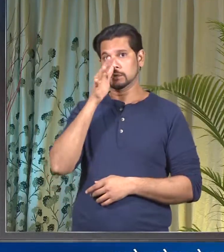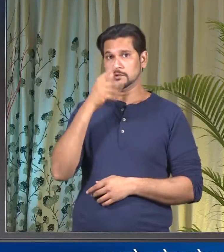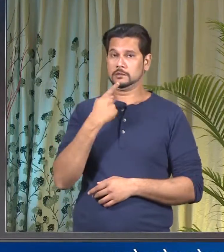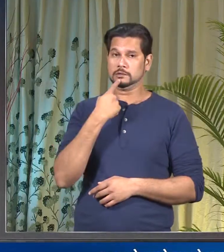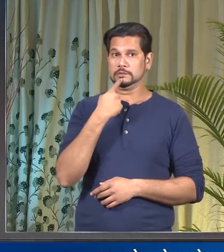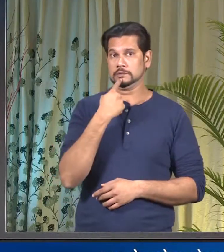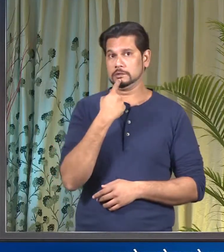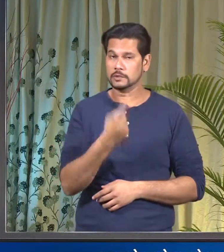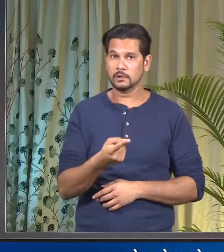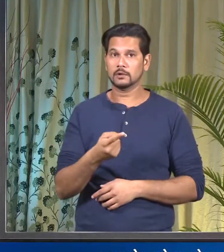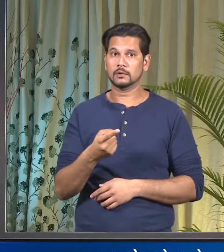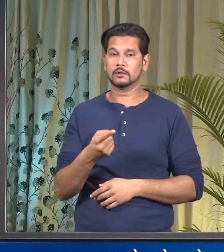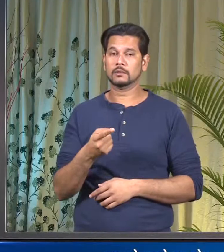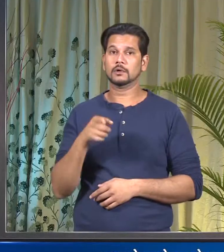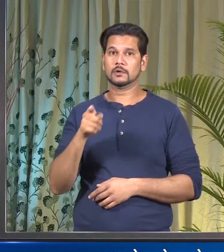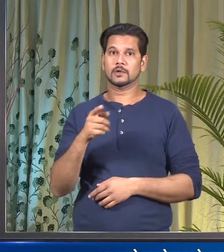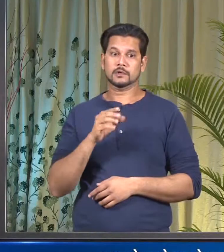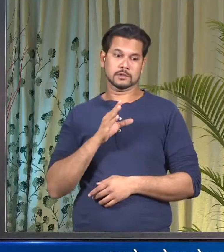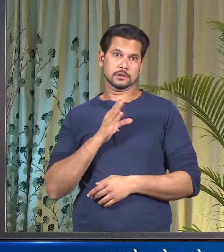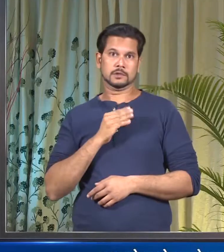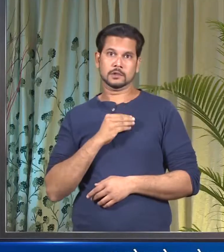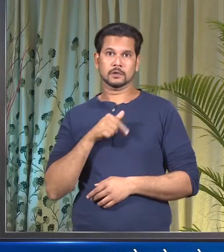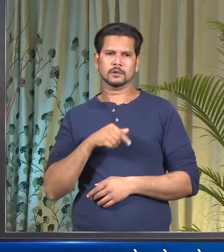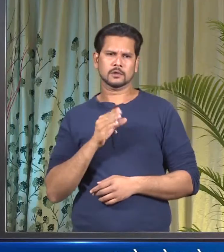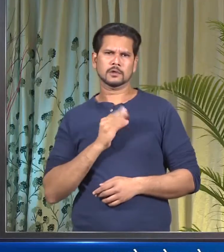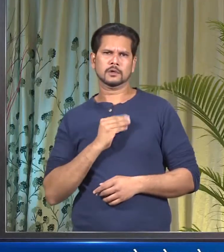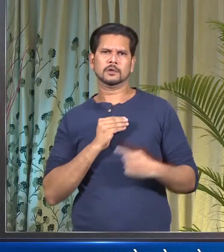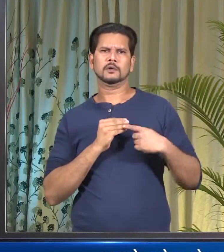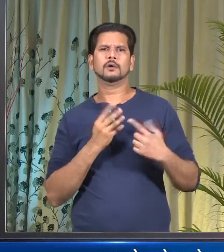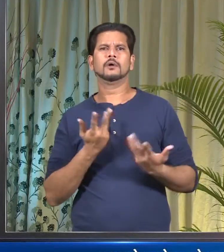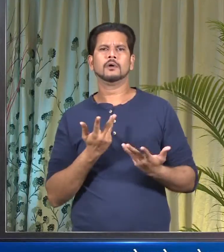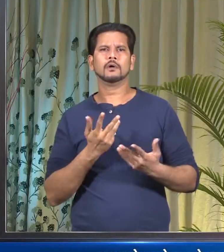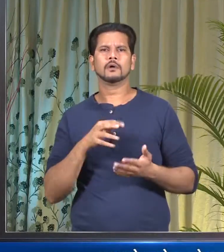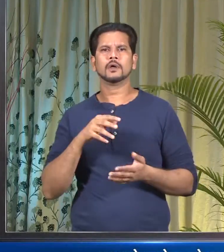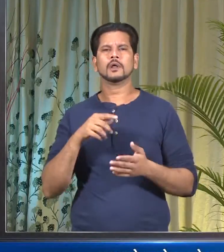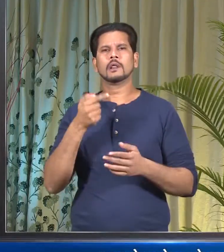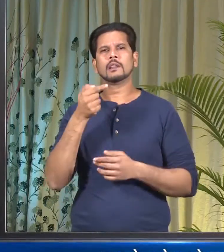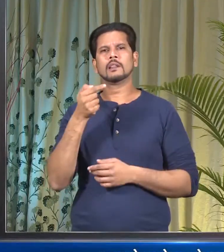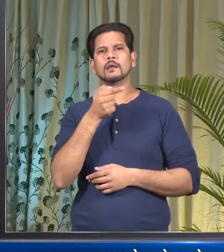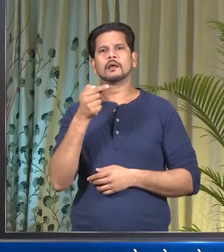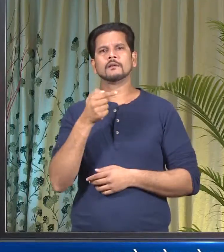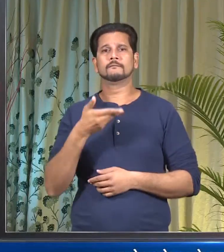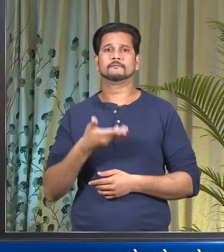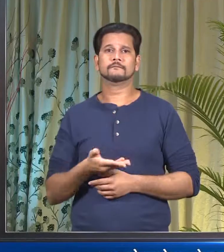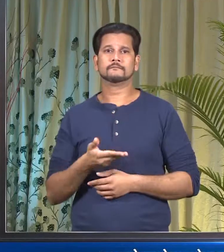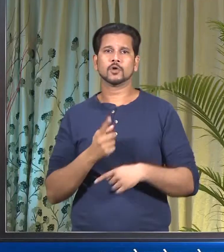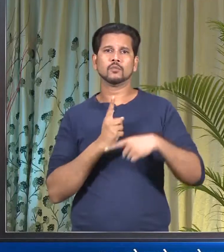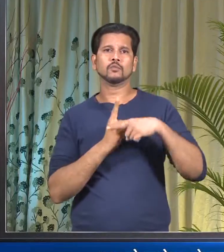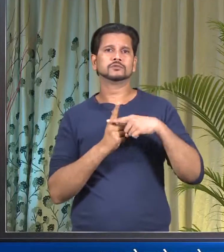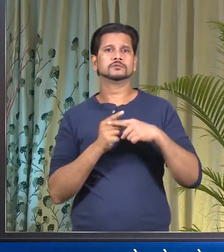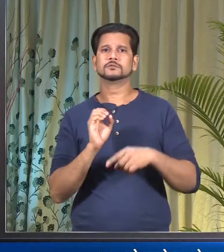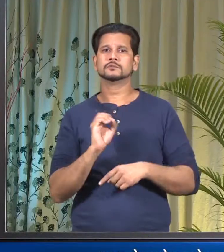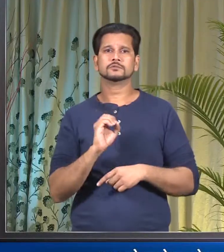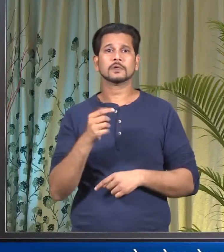डर के करन डर मींस नेगेटिव उर्जा उसके अंदर पॉजिटिव उर्जा नहीं है